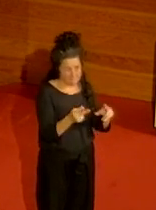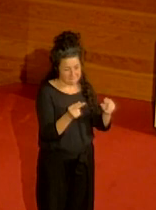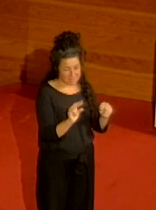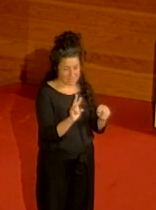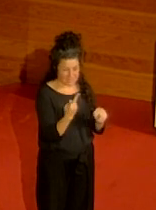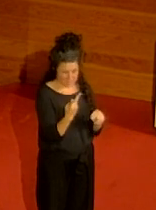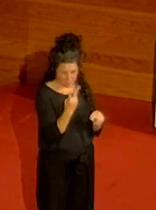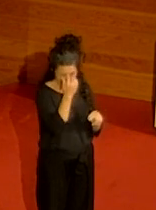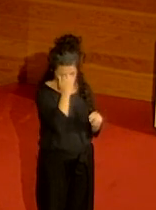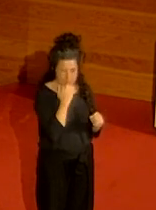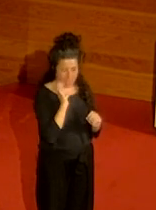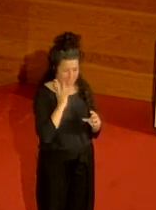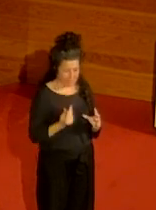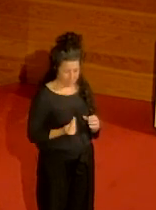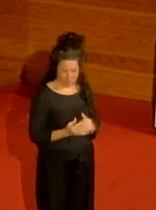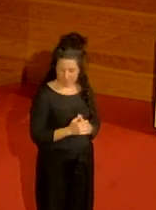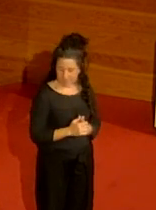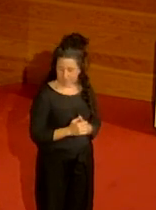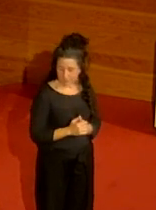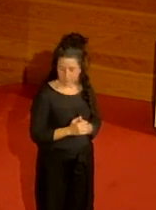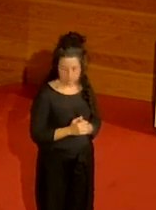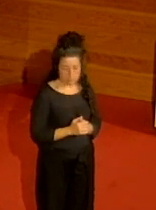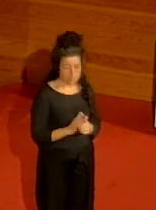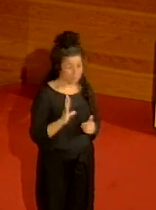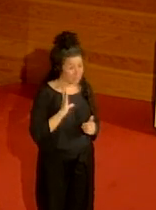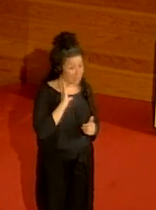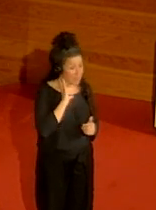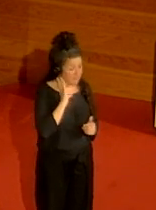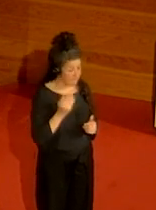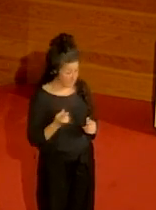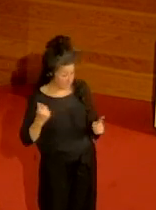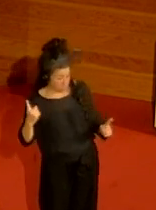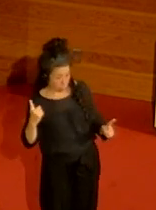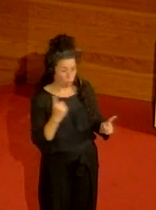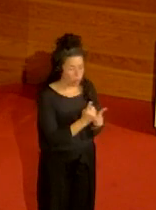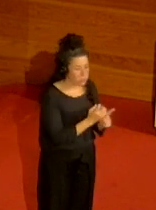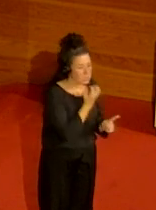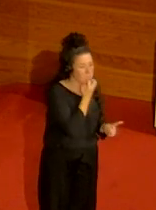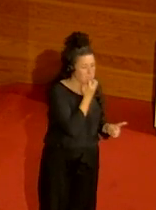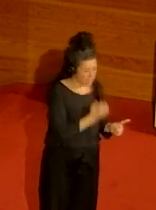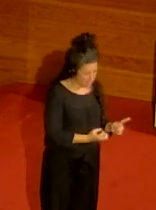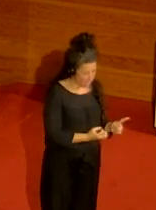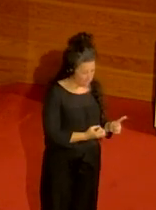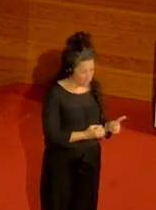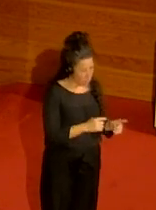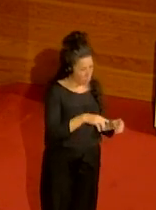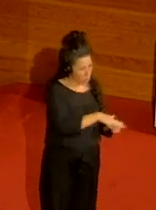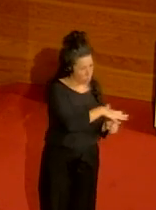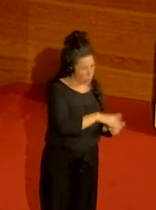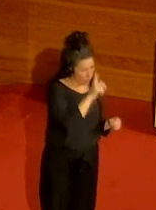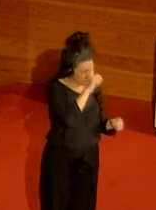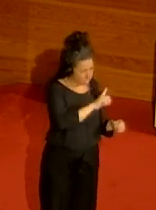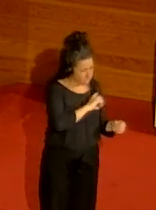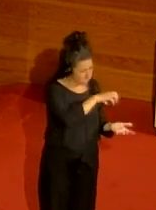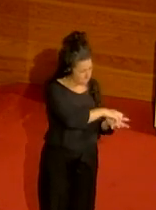muertos son atacantes o sea los palestinos están cometiendo cada vez más ataques contra objetivos israelíes van contrapuestos militares van contra